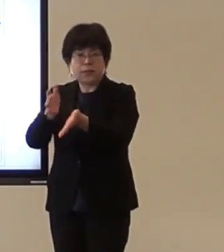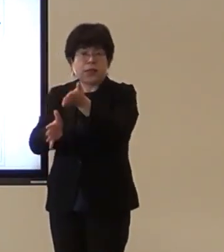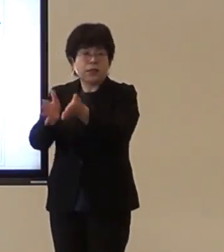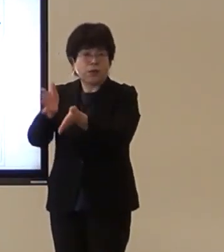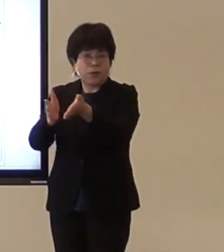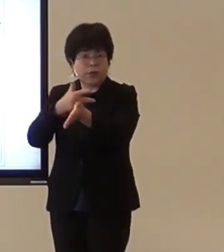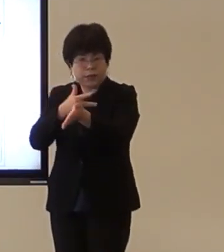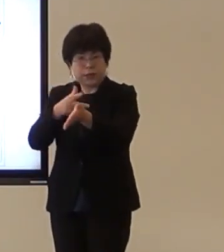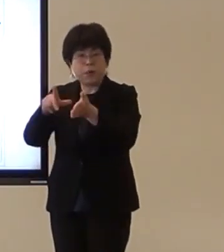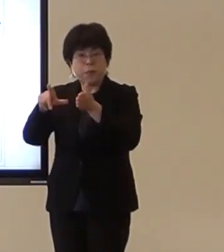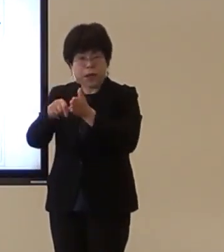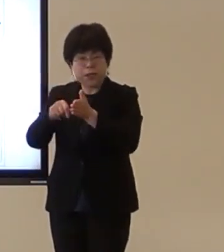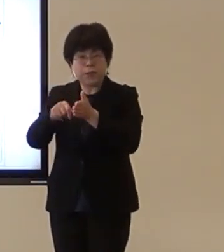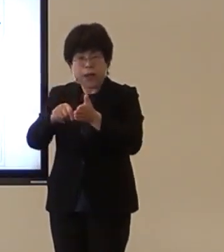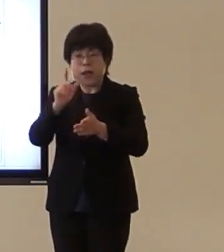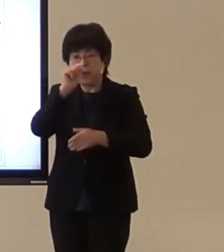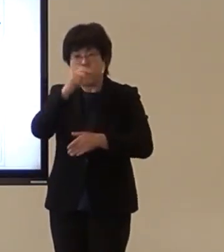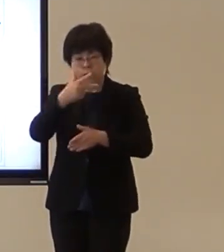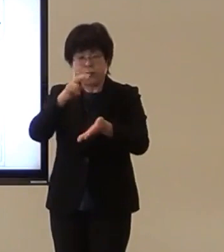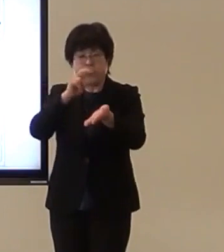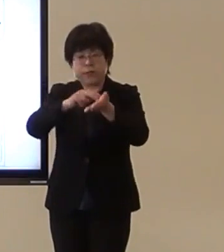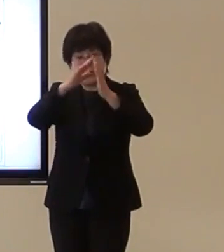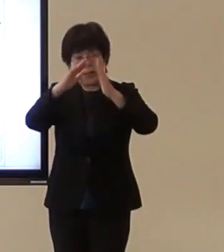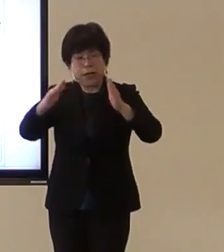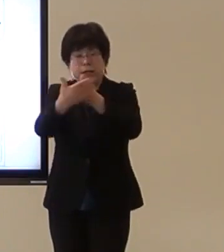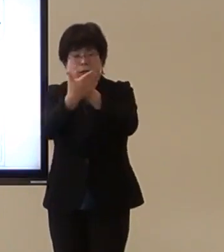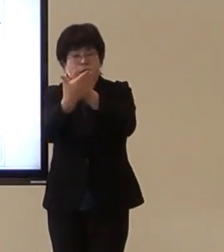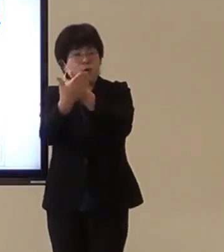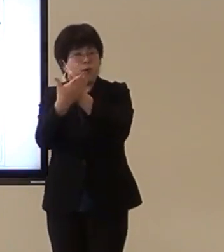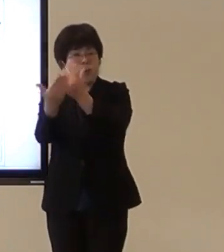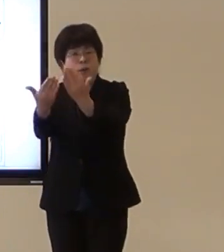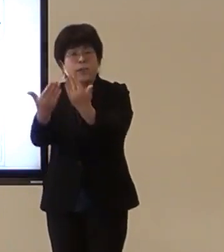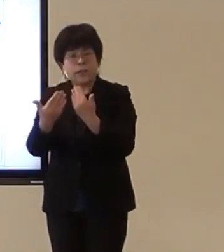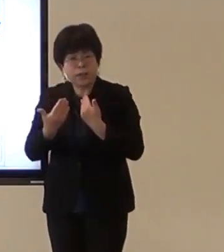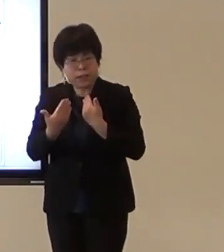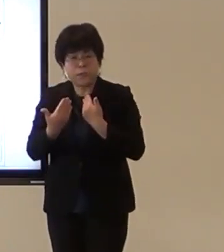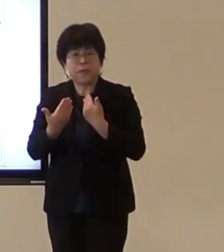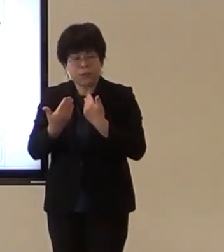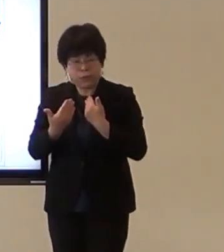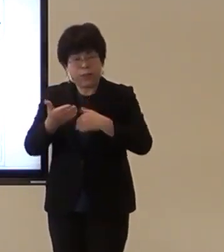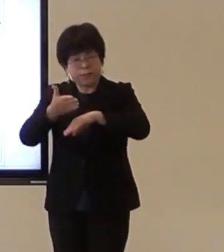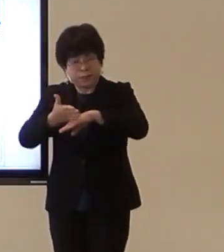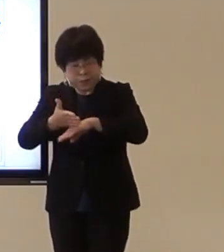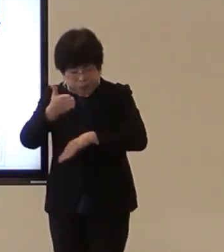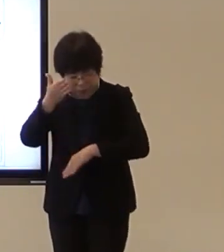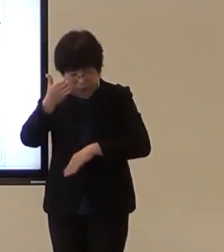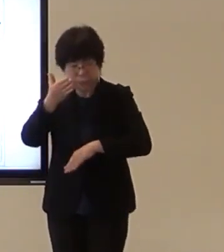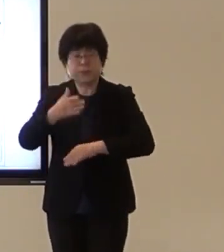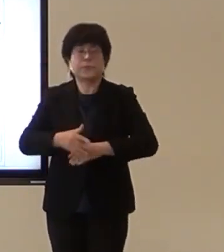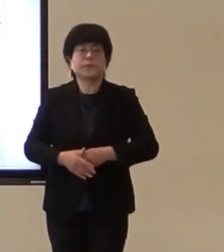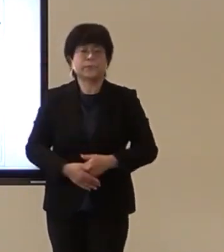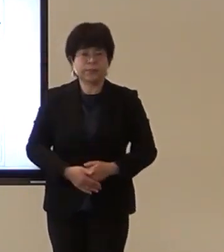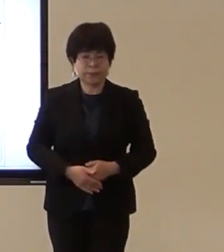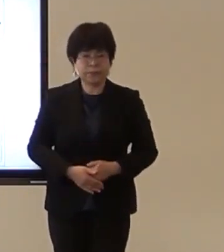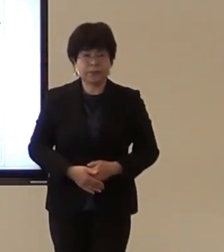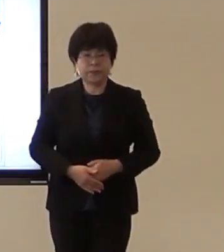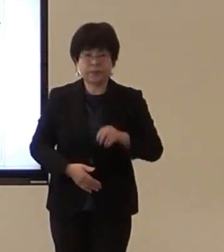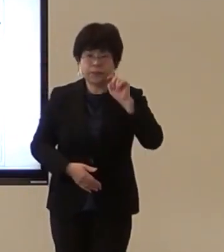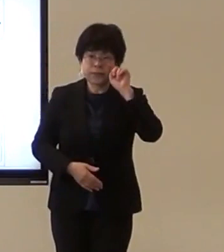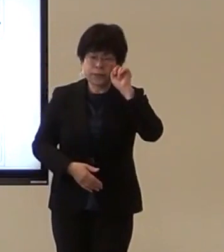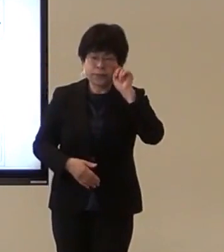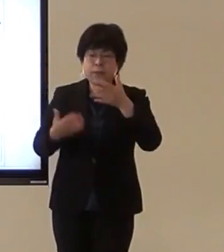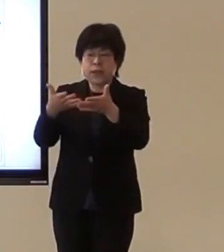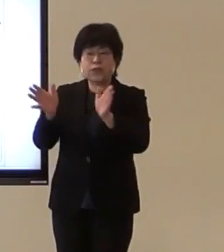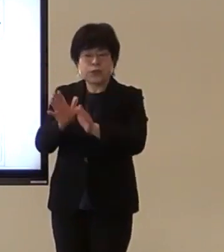師会にご協力をいただけることとなっておりますことに改めて心より感謝を申し上げます。集団接種